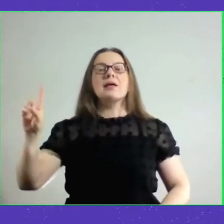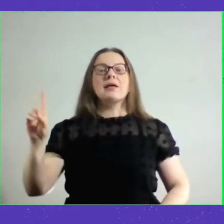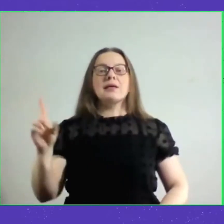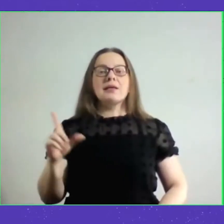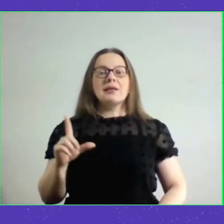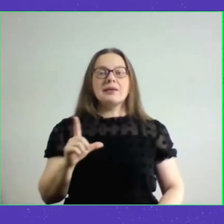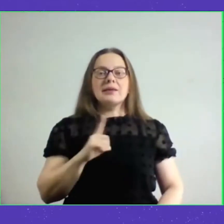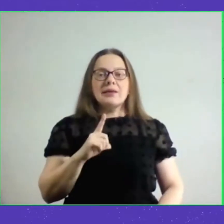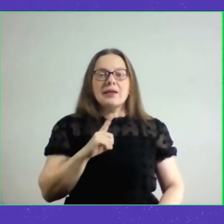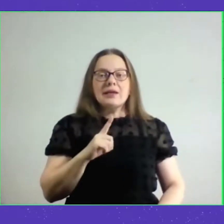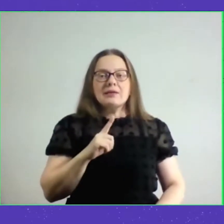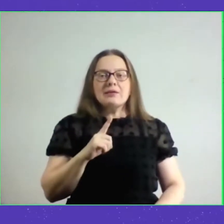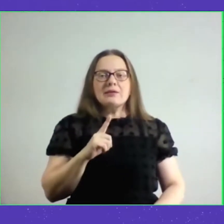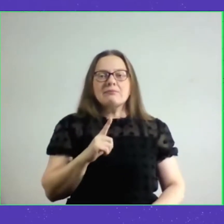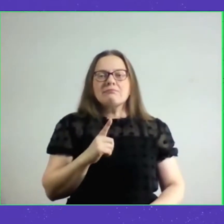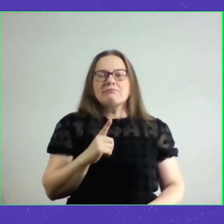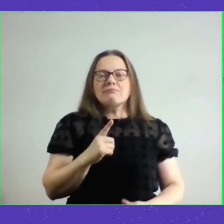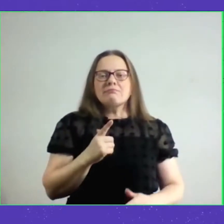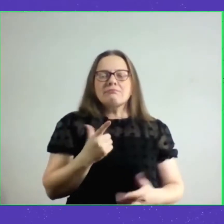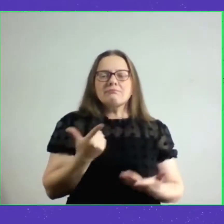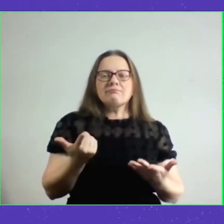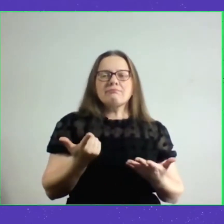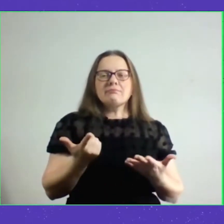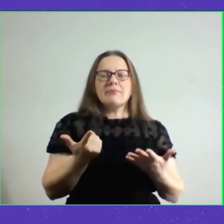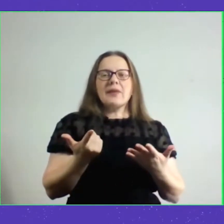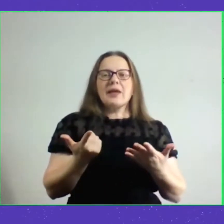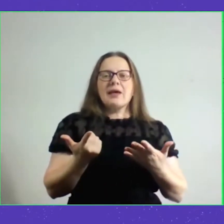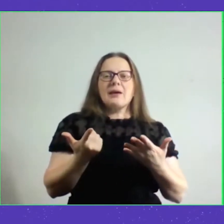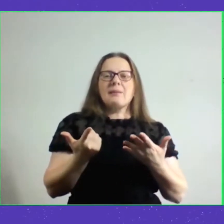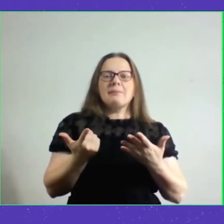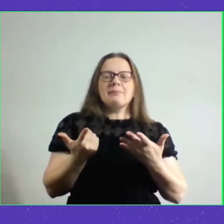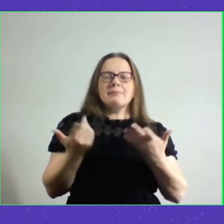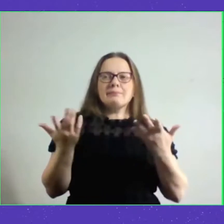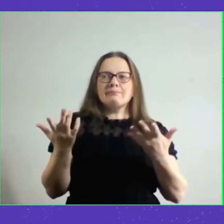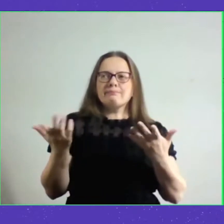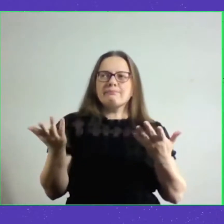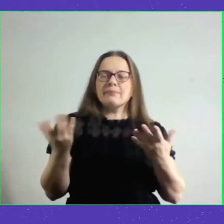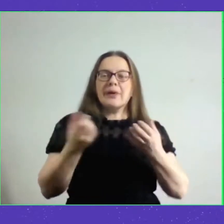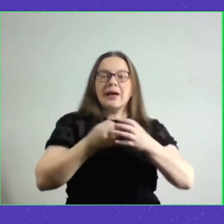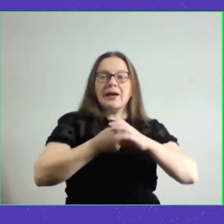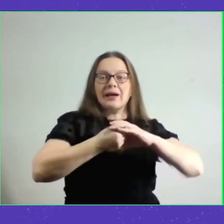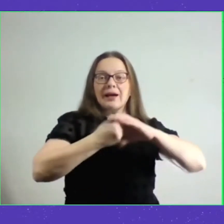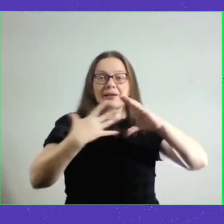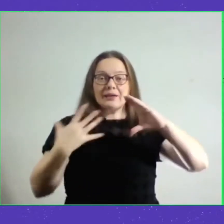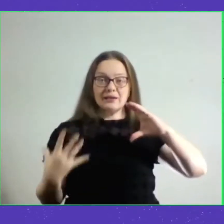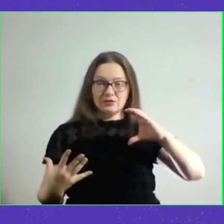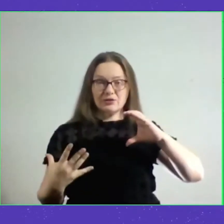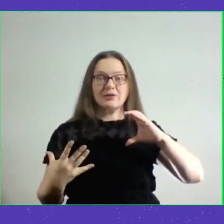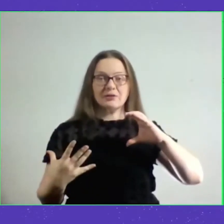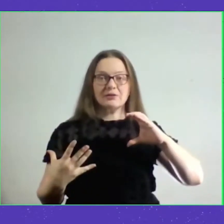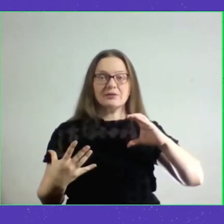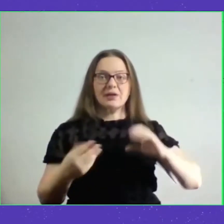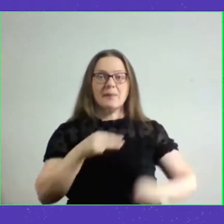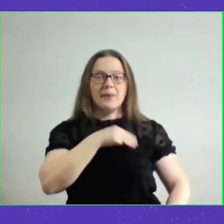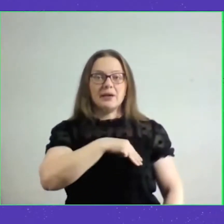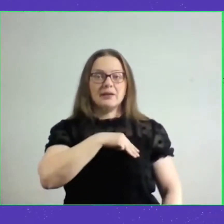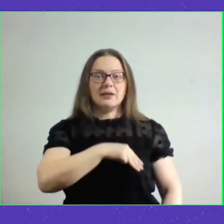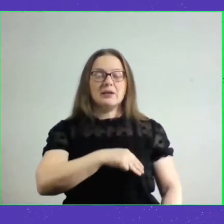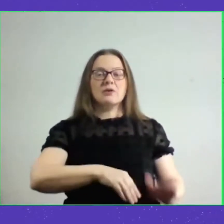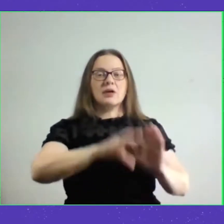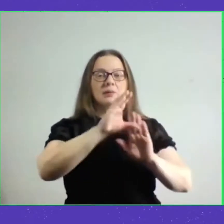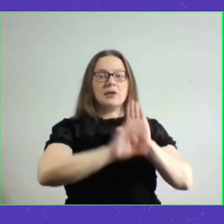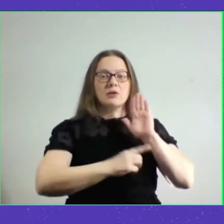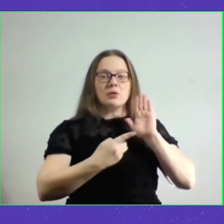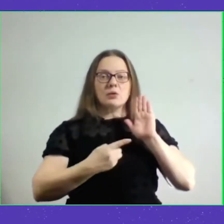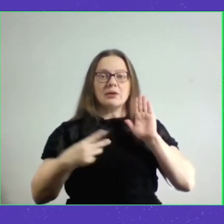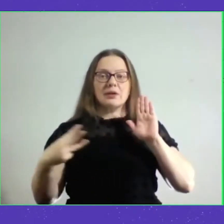configuração exterior, a fachada. Por exemplo, Mateus capítulo 13 fala da aparência do reino dos